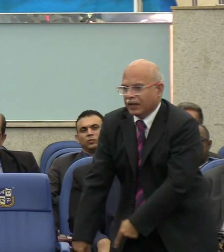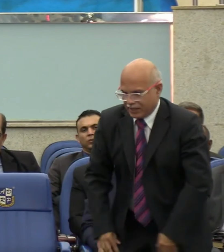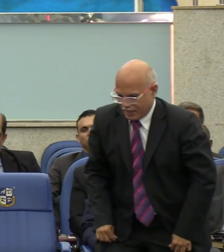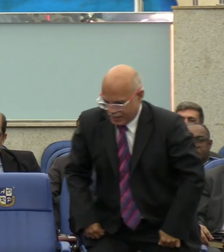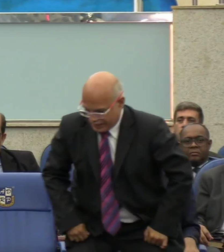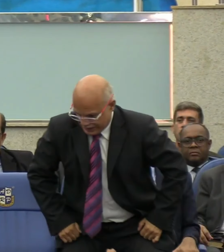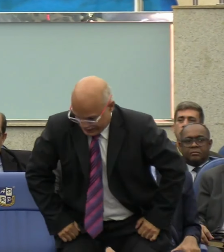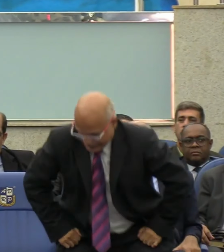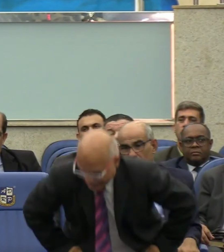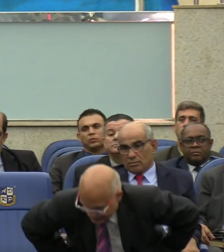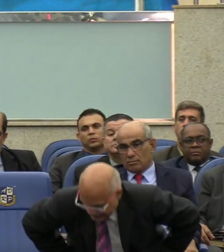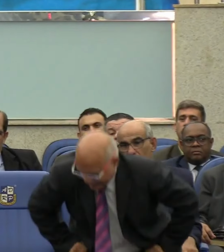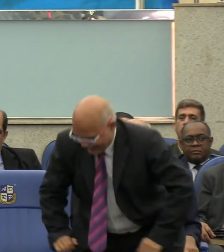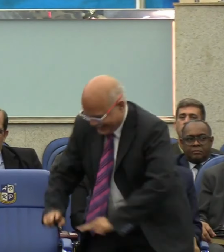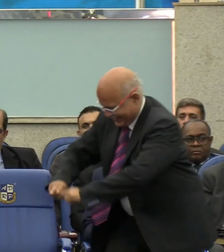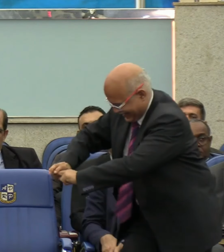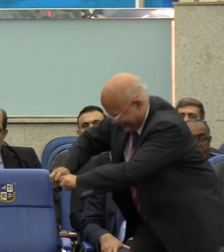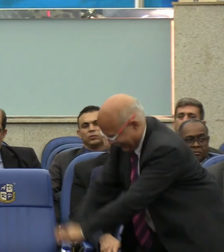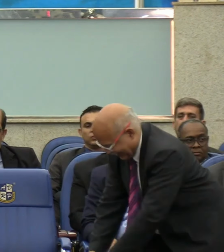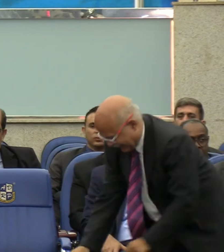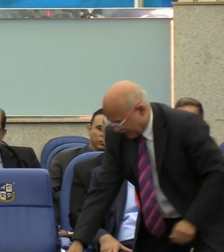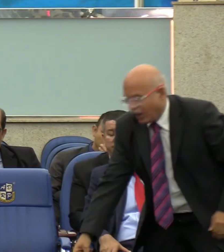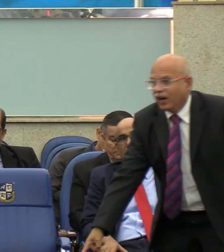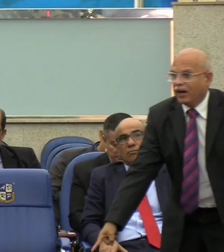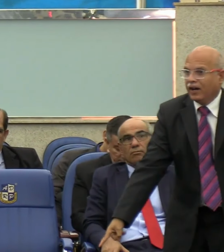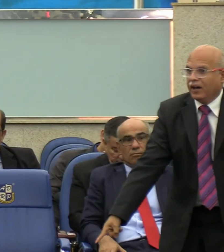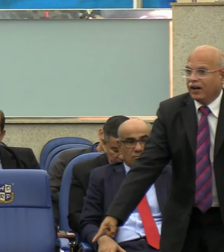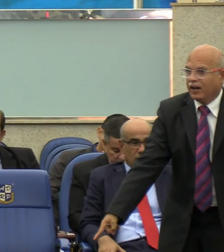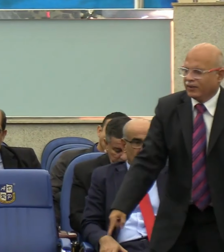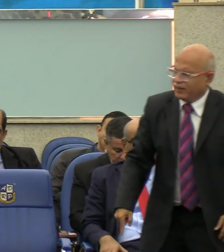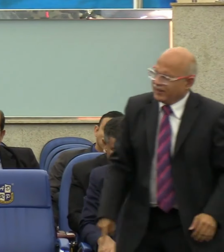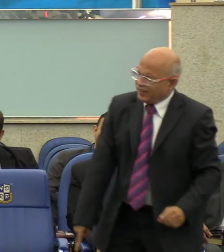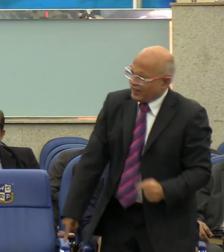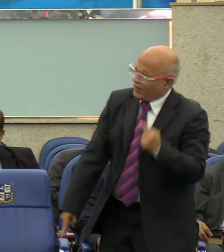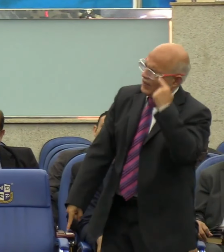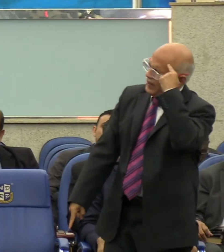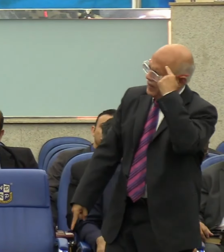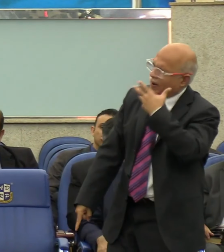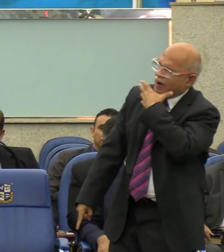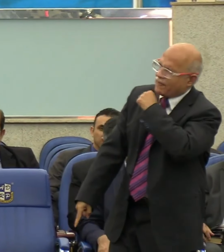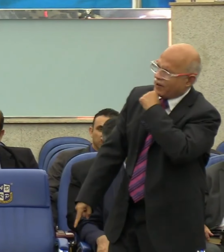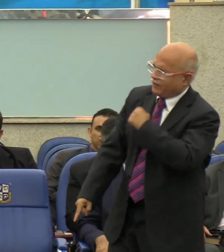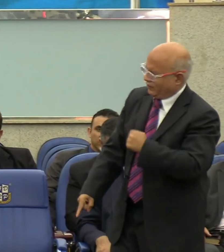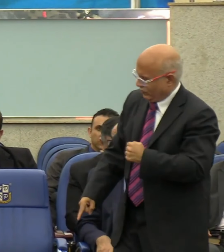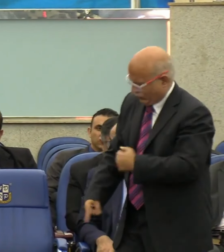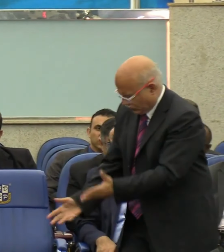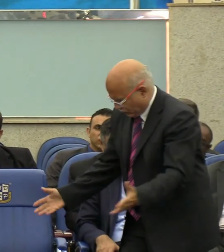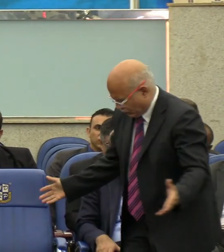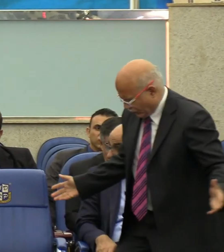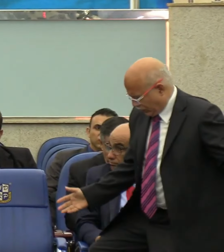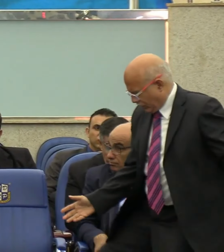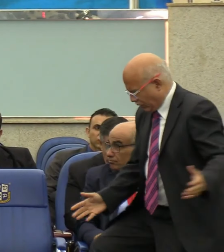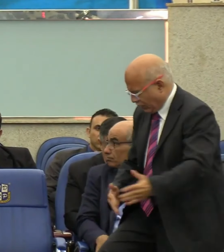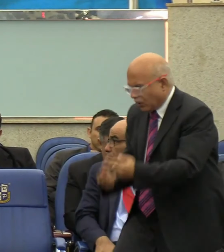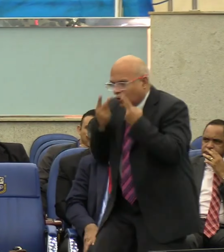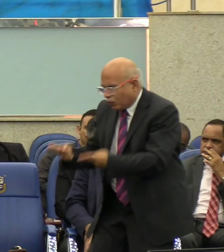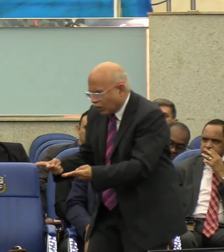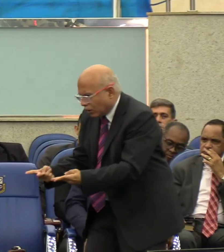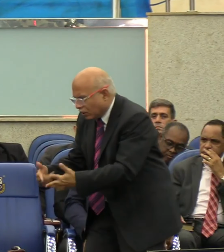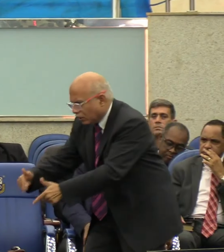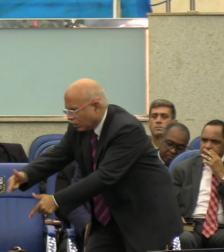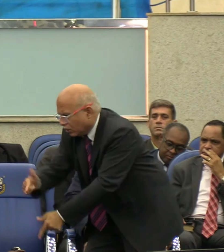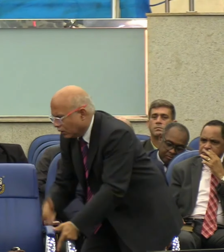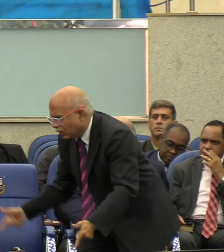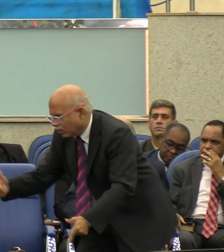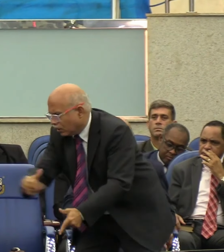E depois de adormecer, eu acordei, eu estava ali, vi aquele presente que o meu pai me deu, e